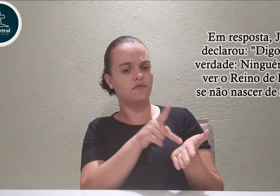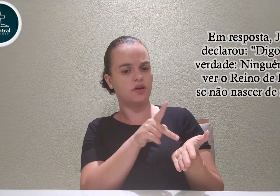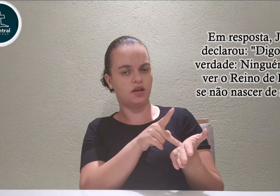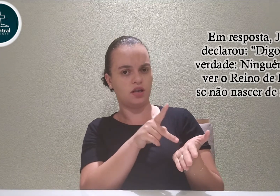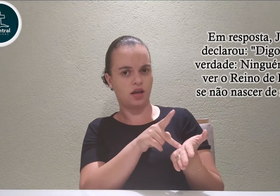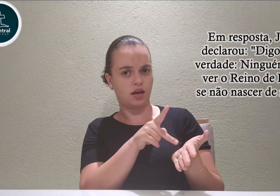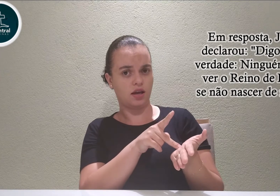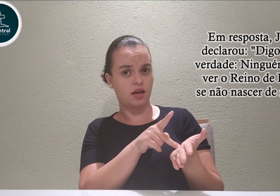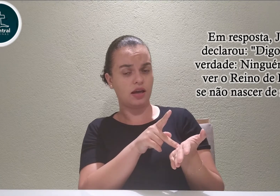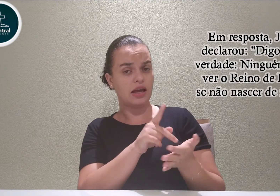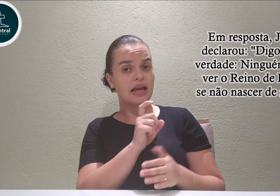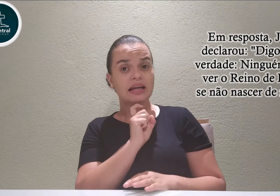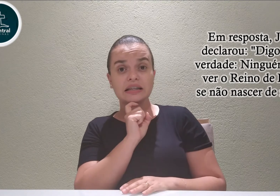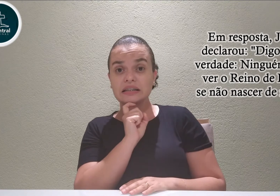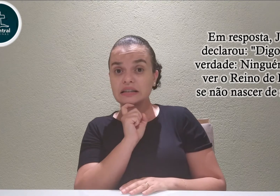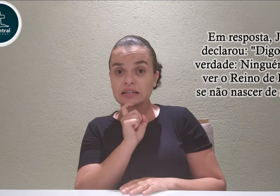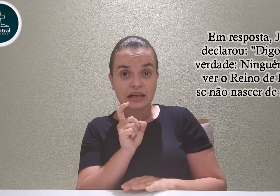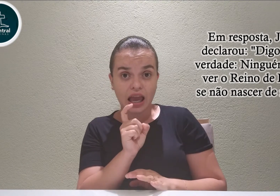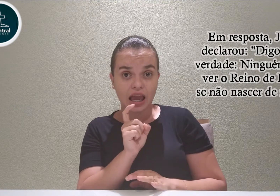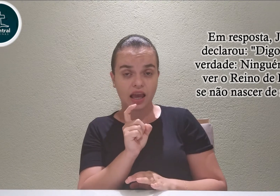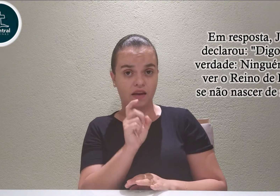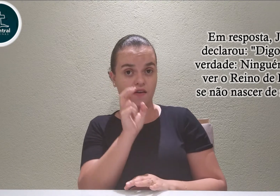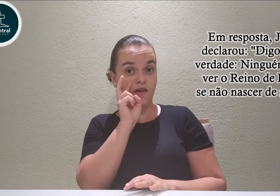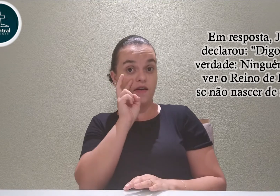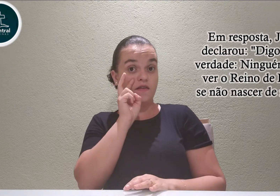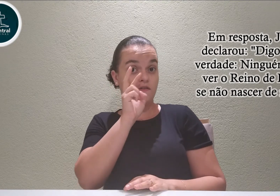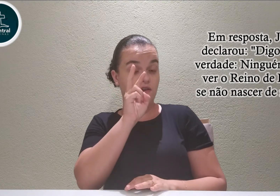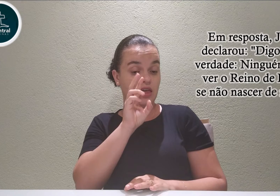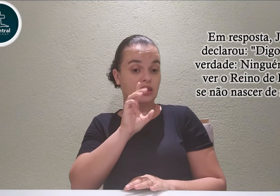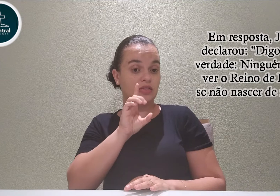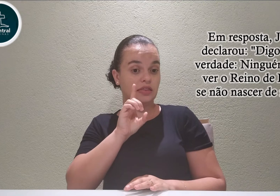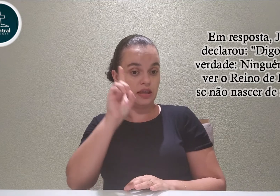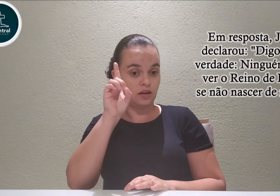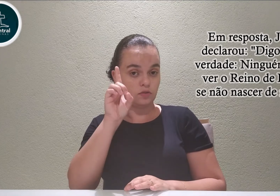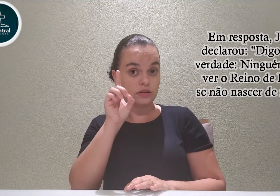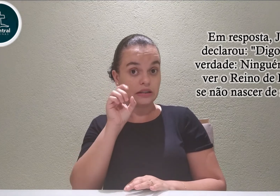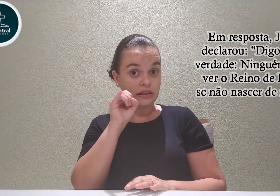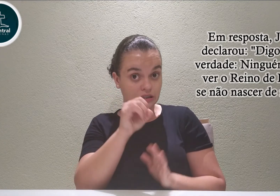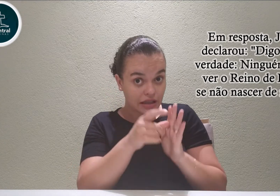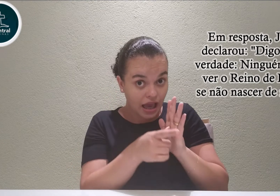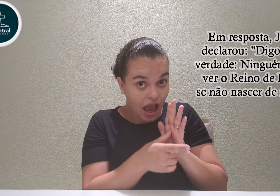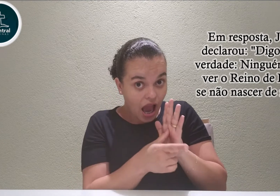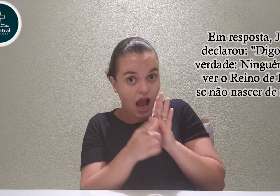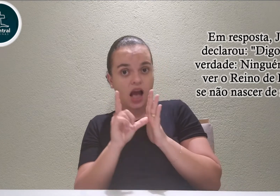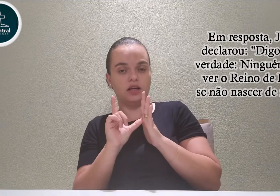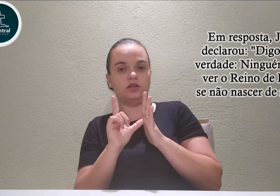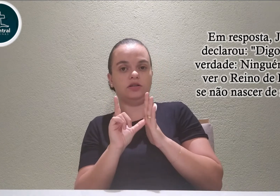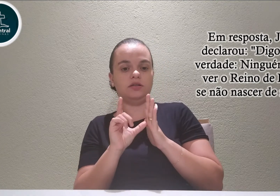Em resposta, Jesus declarou: Digo-lhe a verdade. Ninguém pode ver o reino